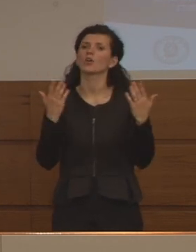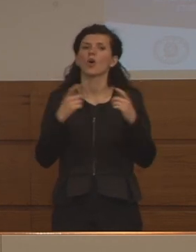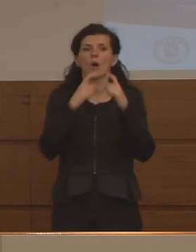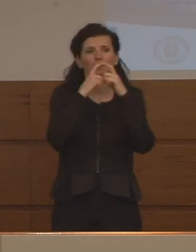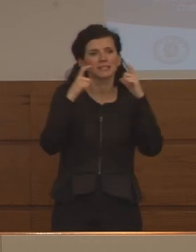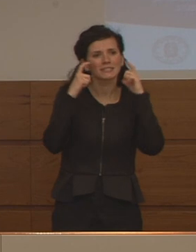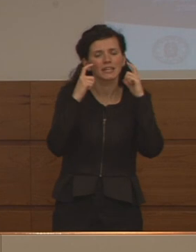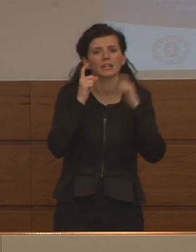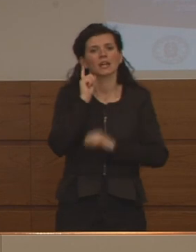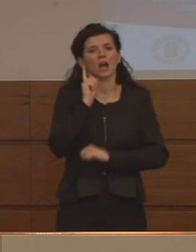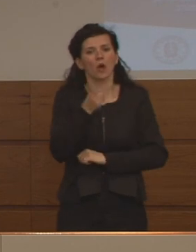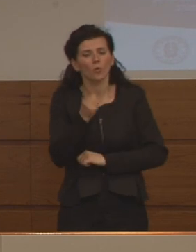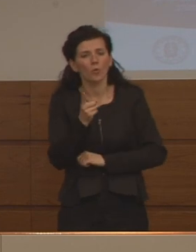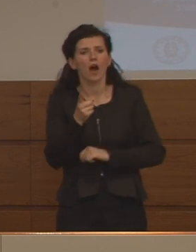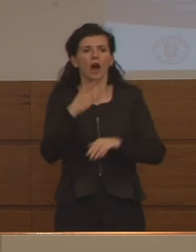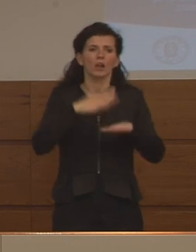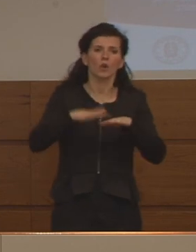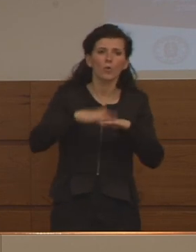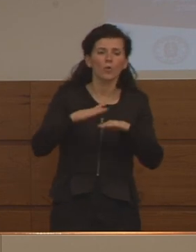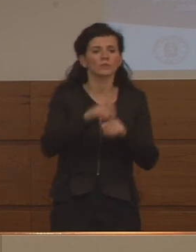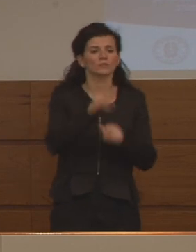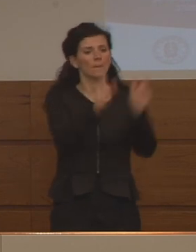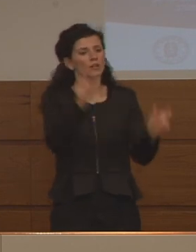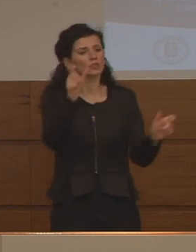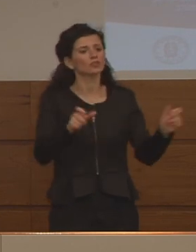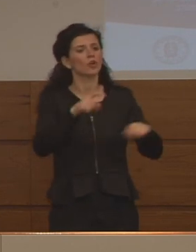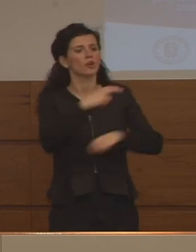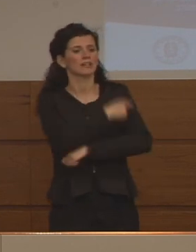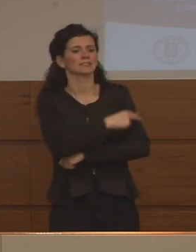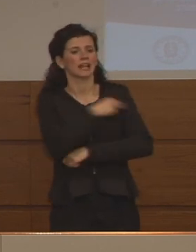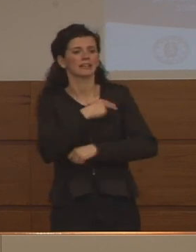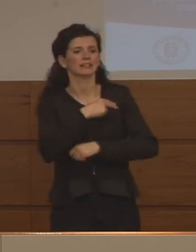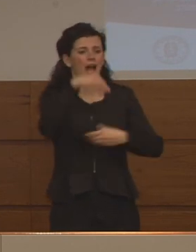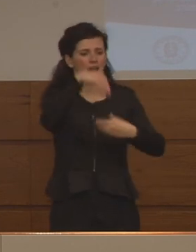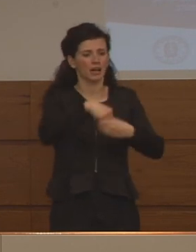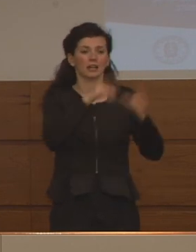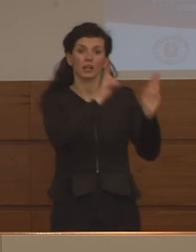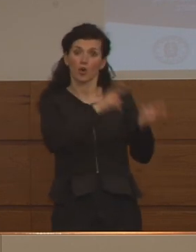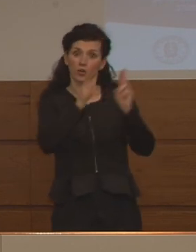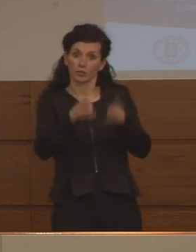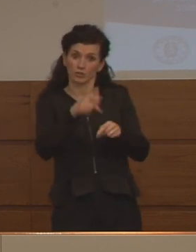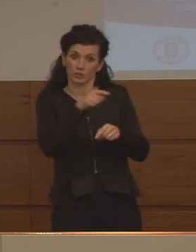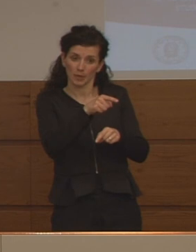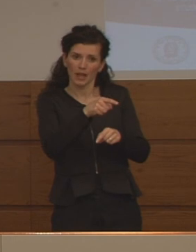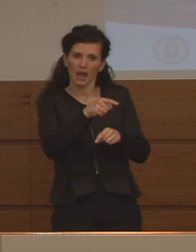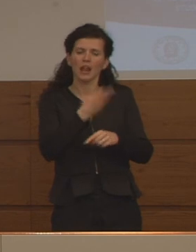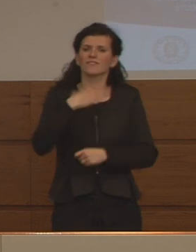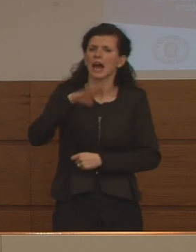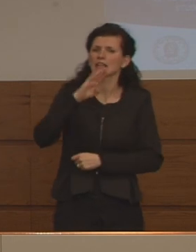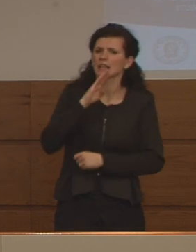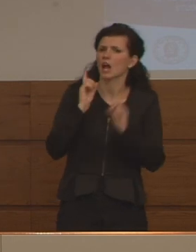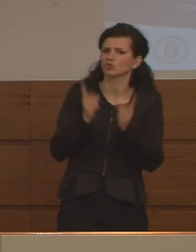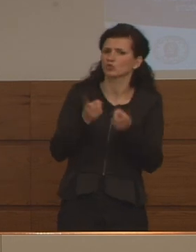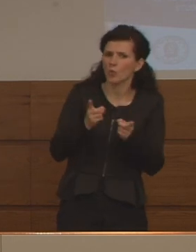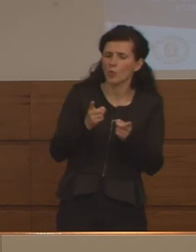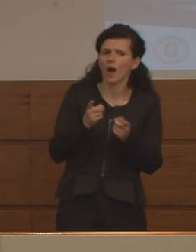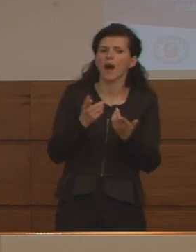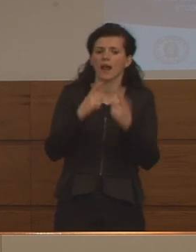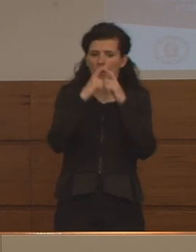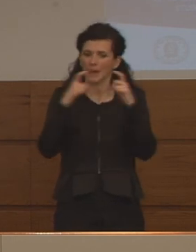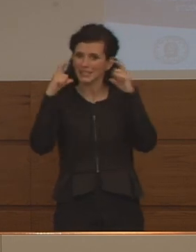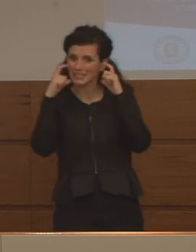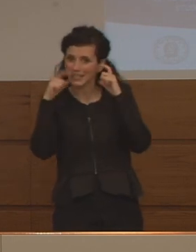mascherine impiegare per gli operatori sanitari su che tipo di vantaggio offrano in